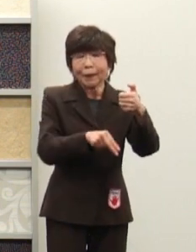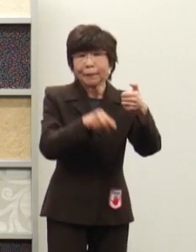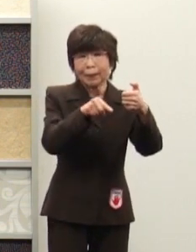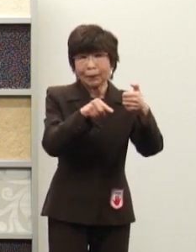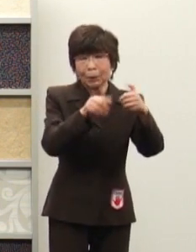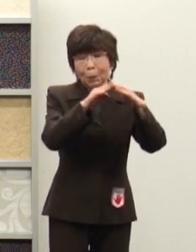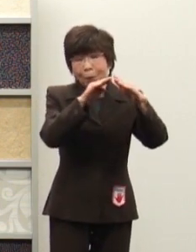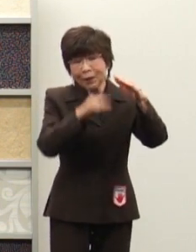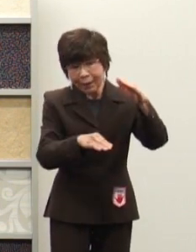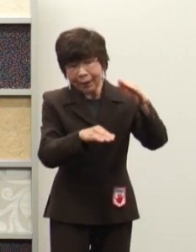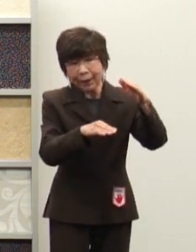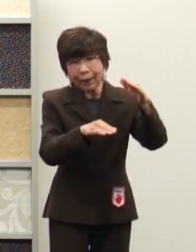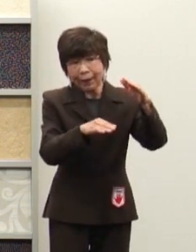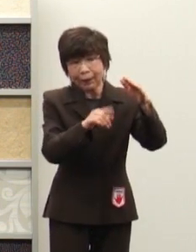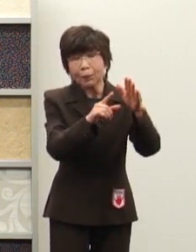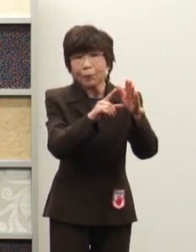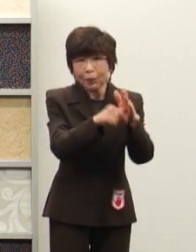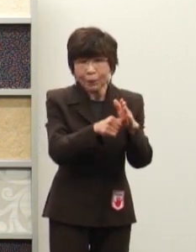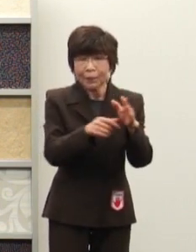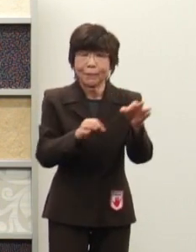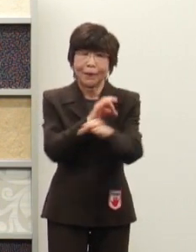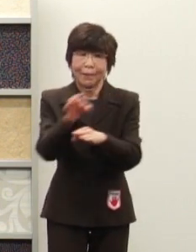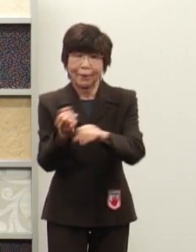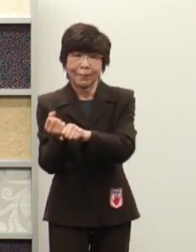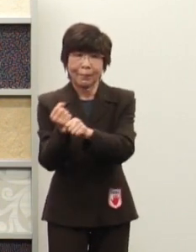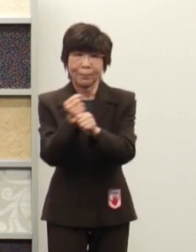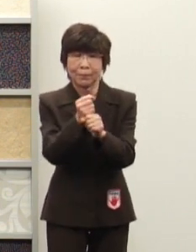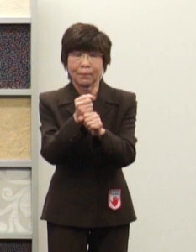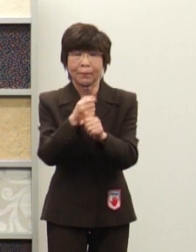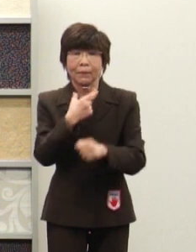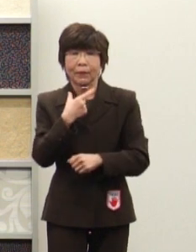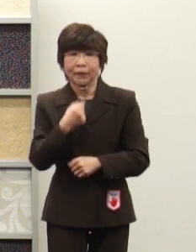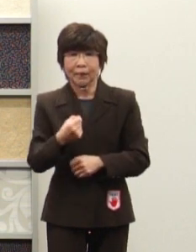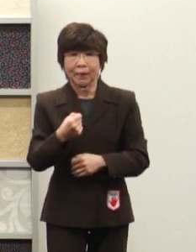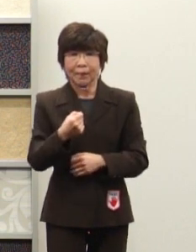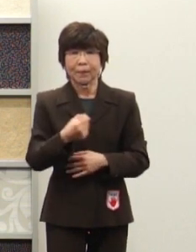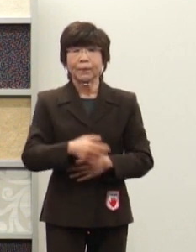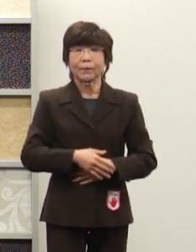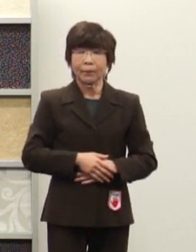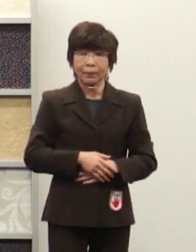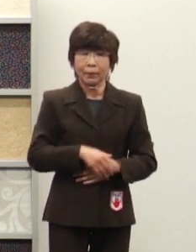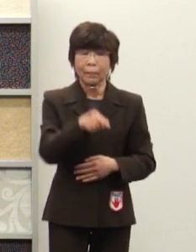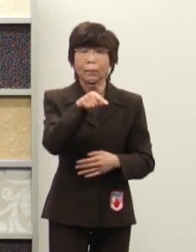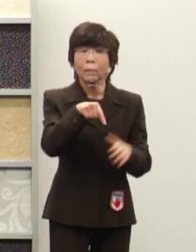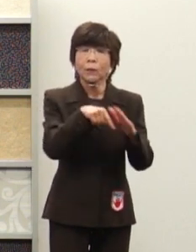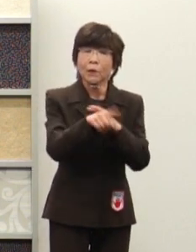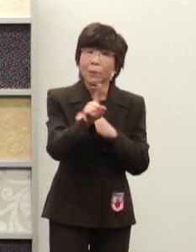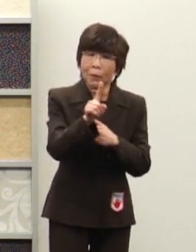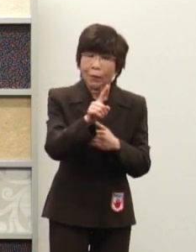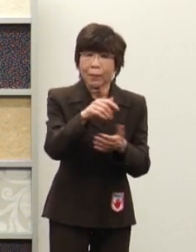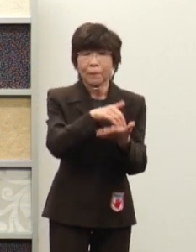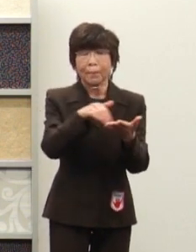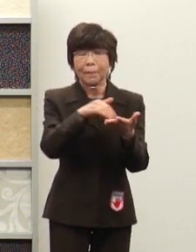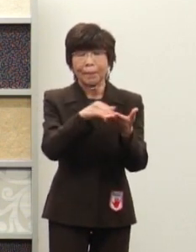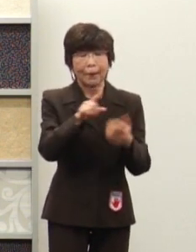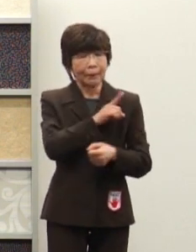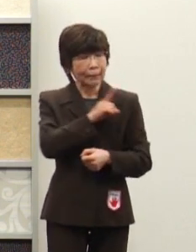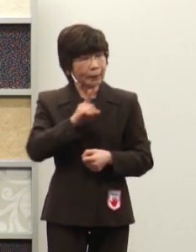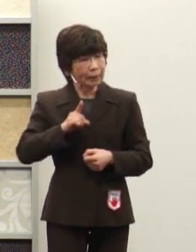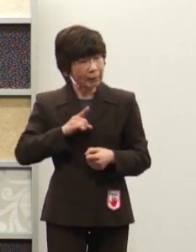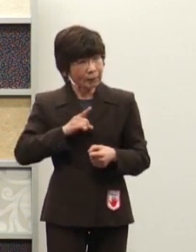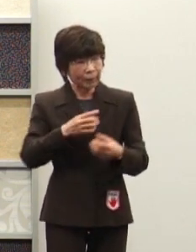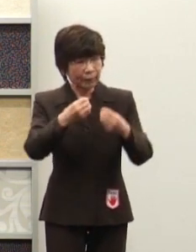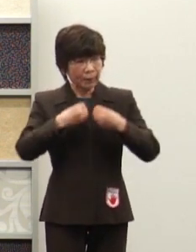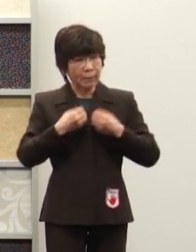つけたい。 50% 以下でも、まあ、多分大体計算するとですね、1日あたり200人ぐらい、ま